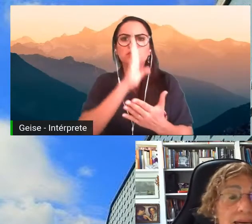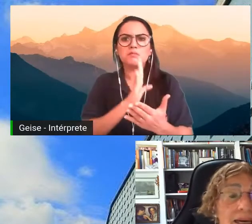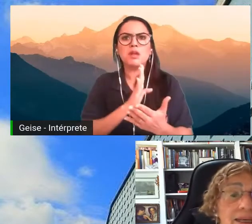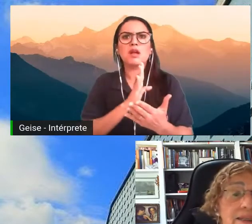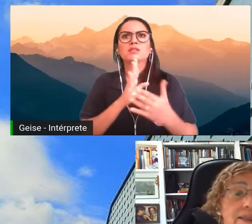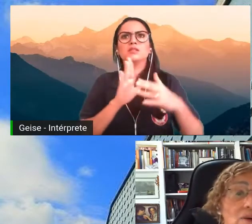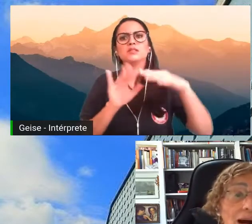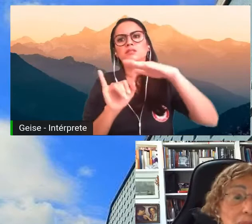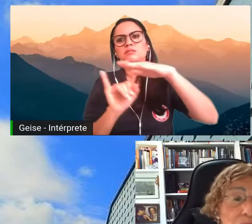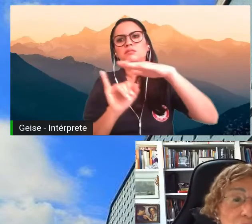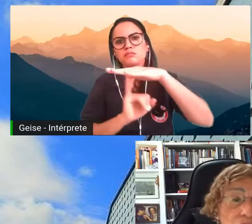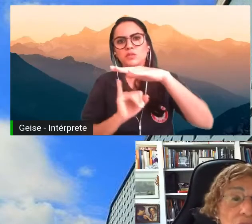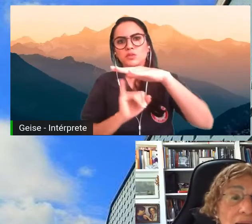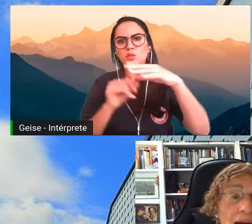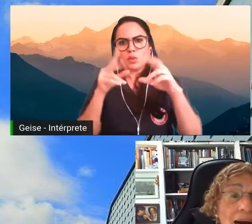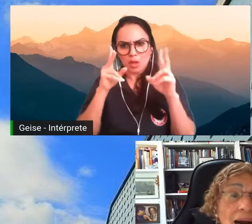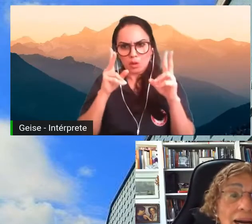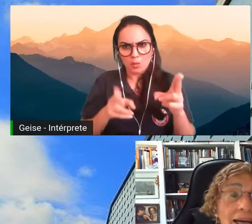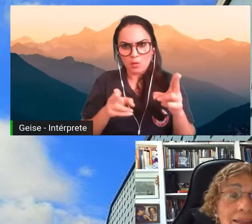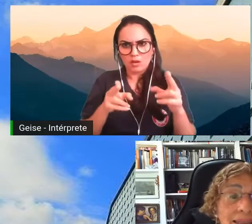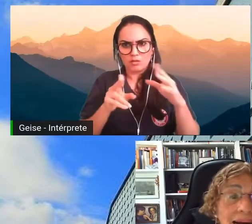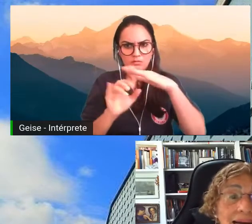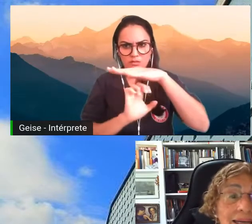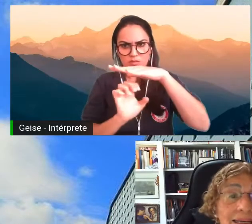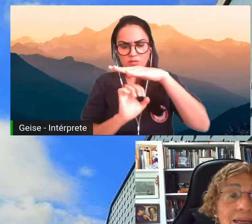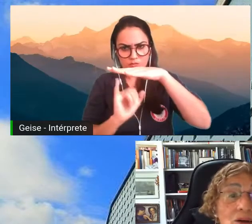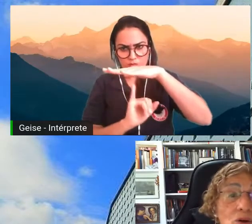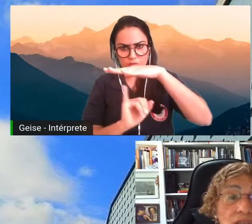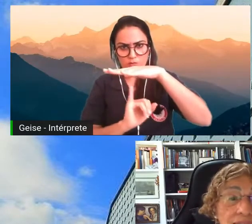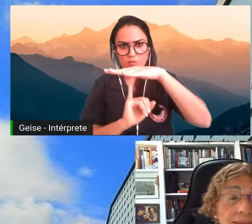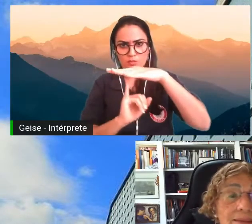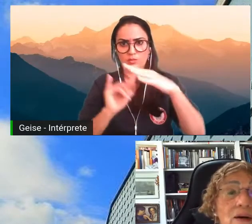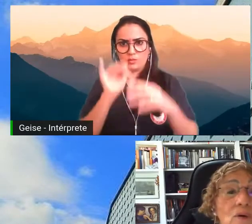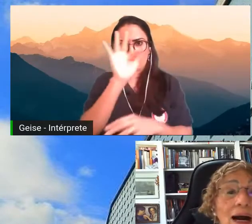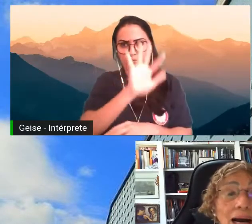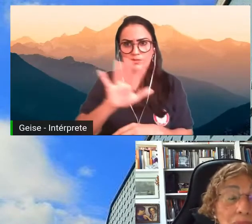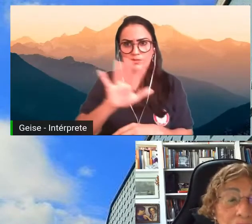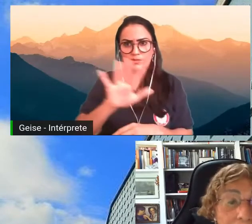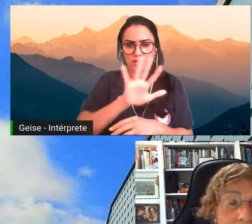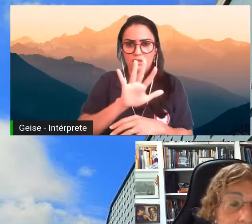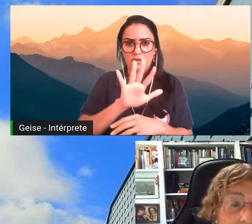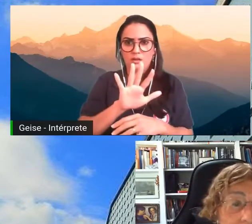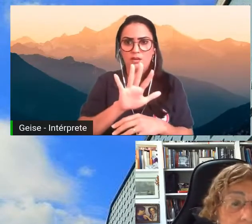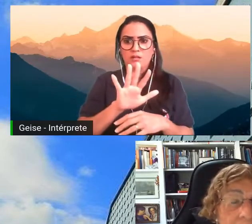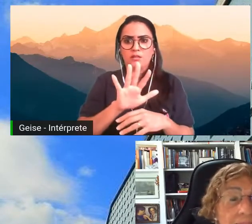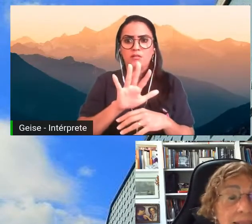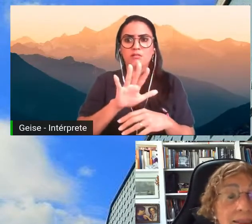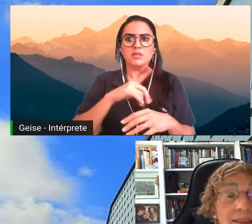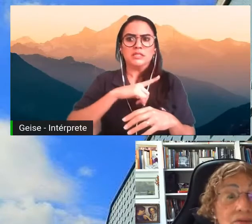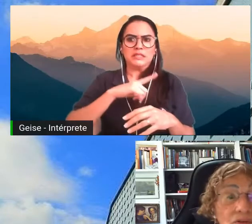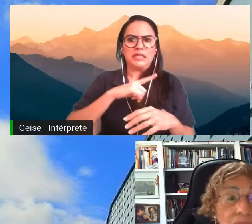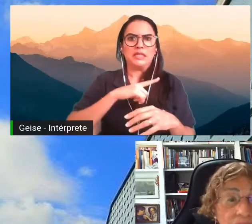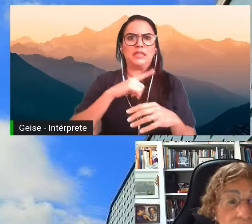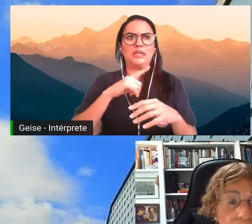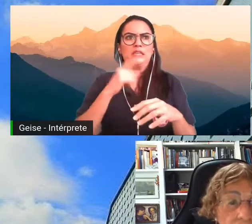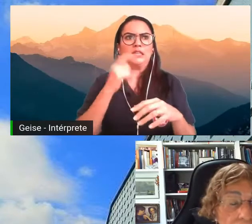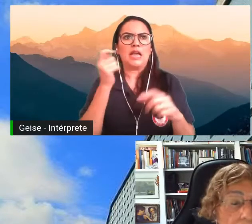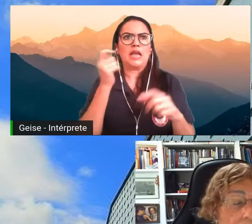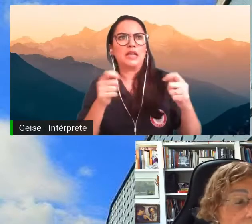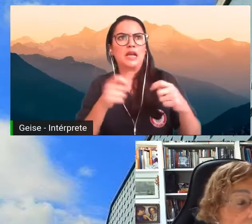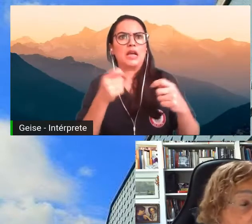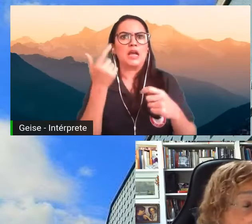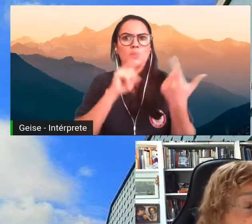federais estão aptos a entrar em consideração, a apreciar esse